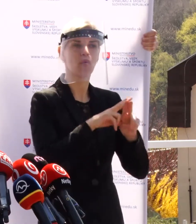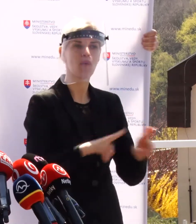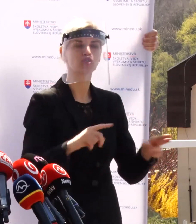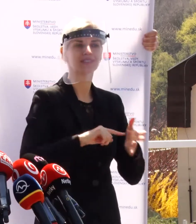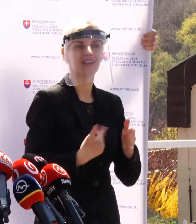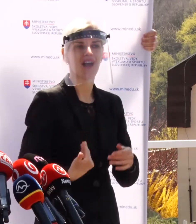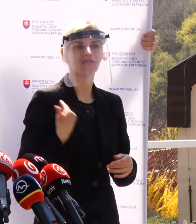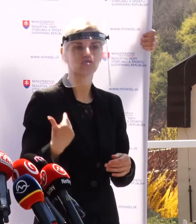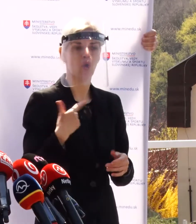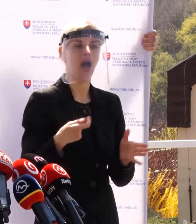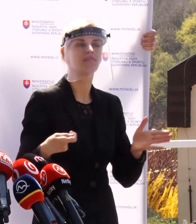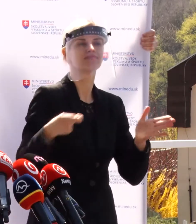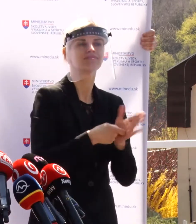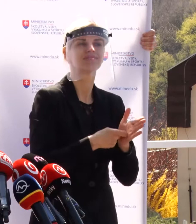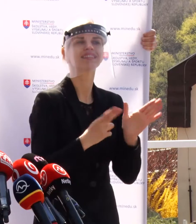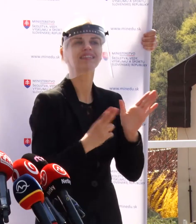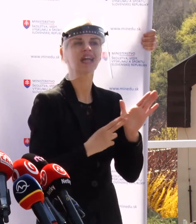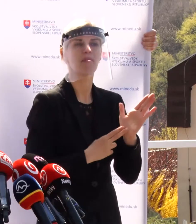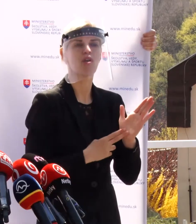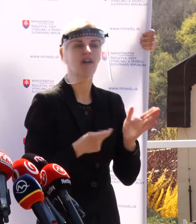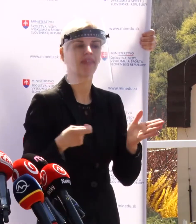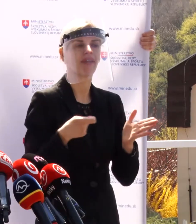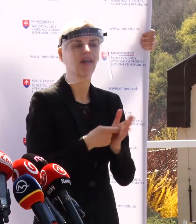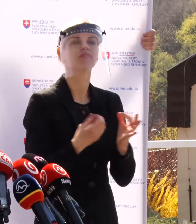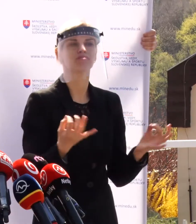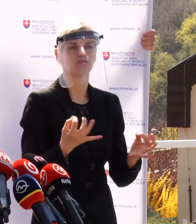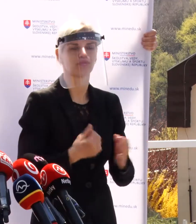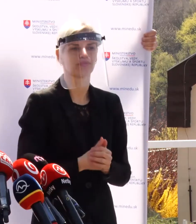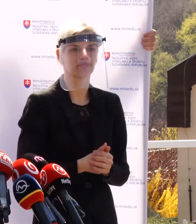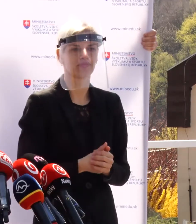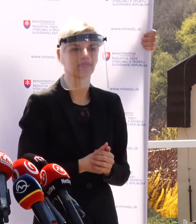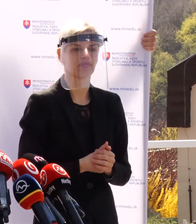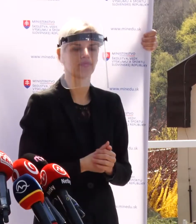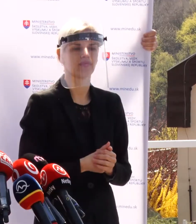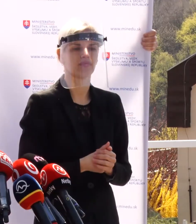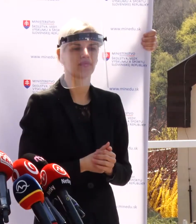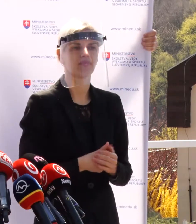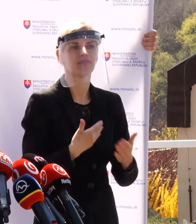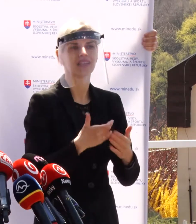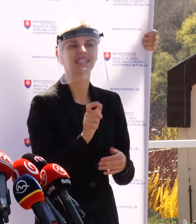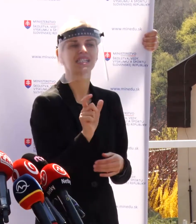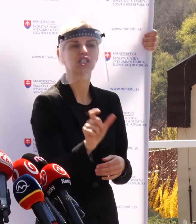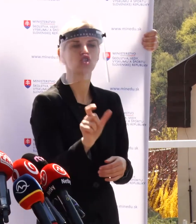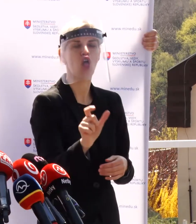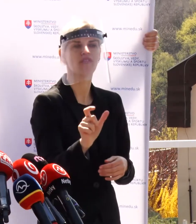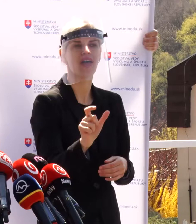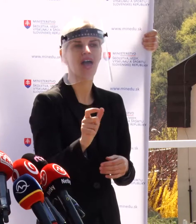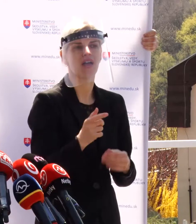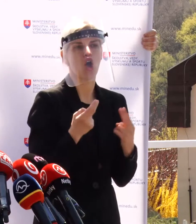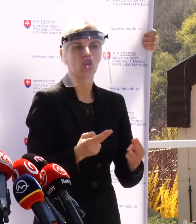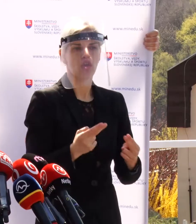doplnkom klasifikácie, čiže známkovania, pri priebežnom aj záverečnom hodnotení mohlo byť aj slovné hodnotenie